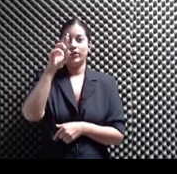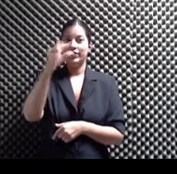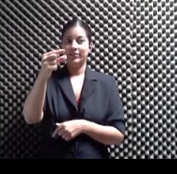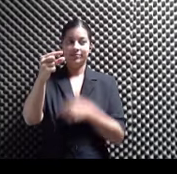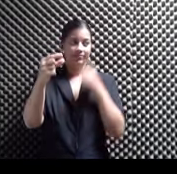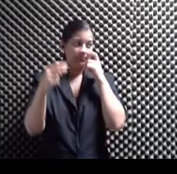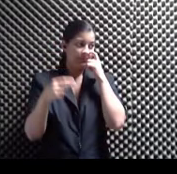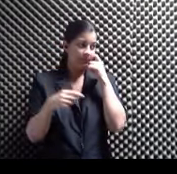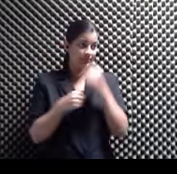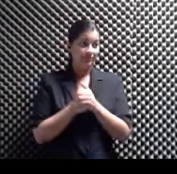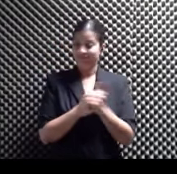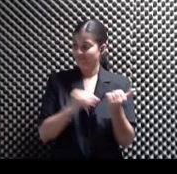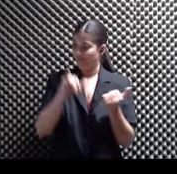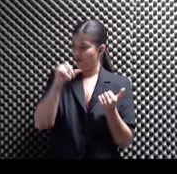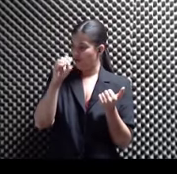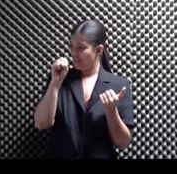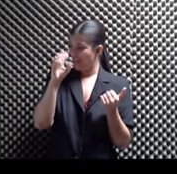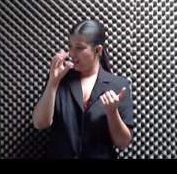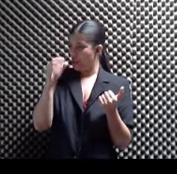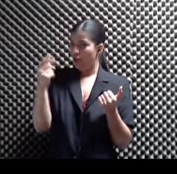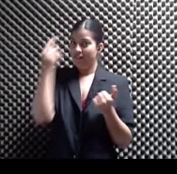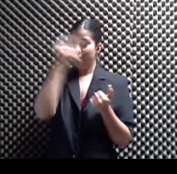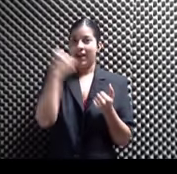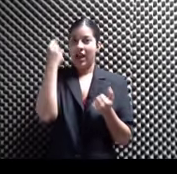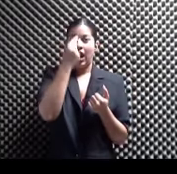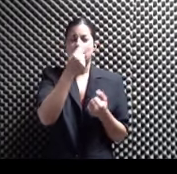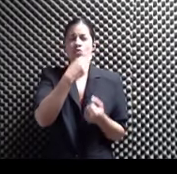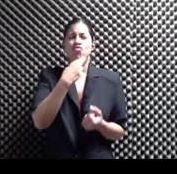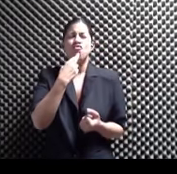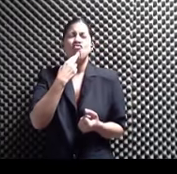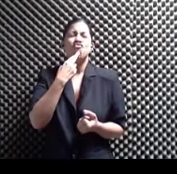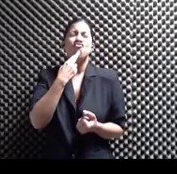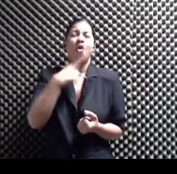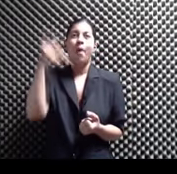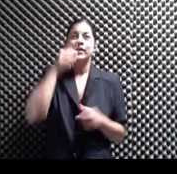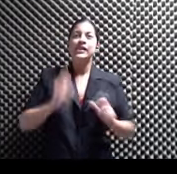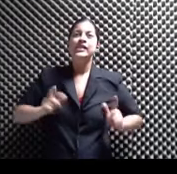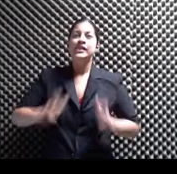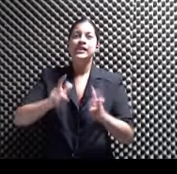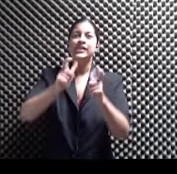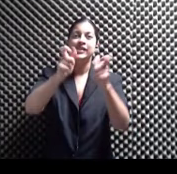www.cuarzoblanco.org. Y mira cómo José lo está rojo como la camisa porque venía asfixiado.